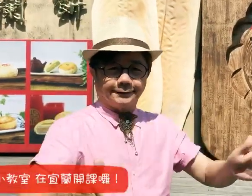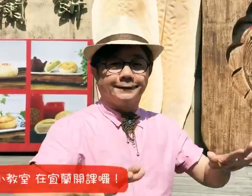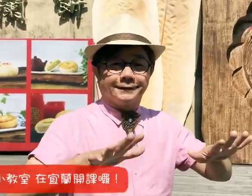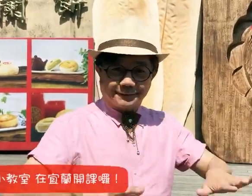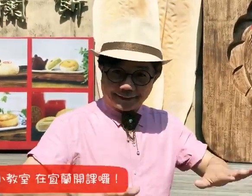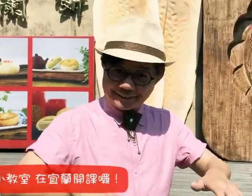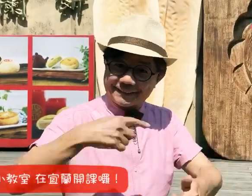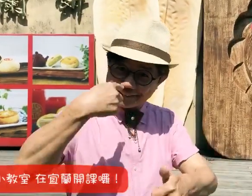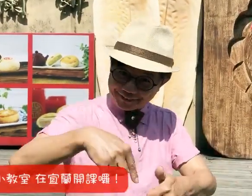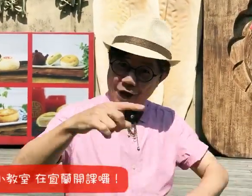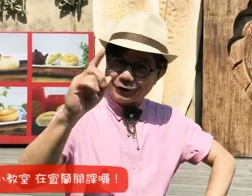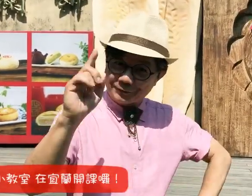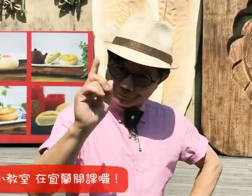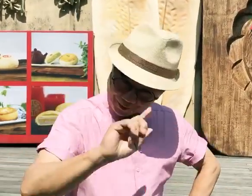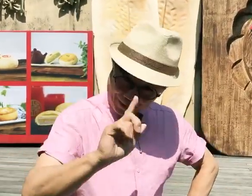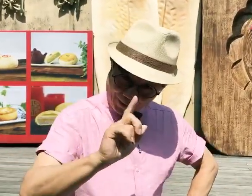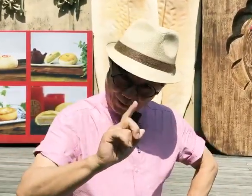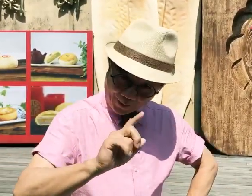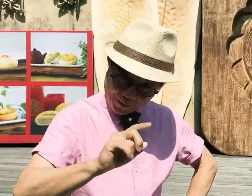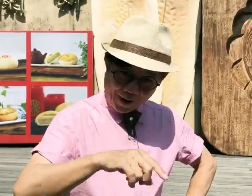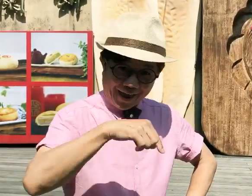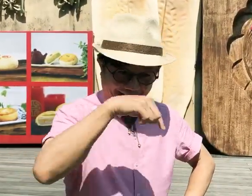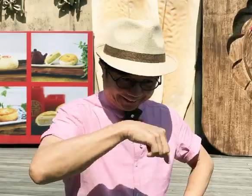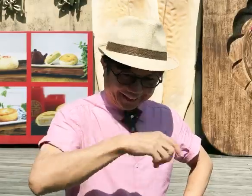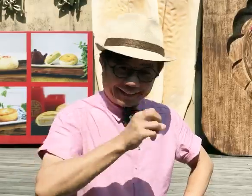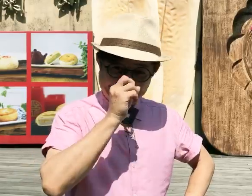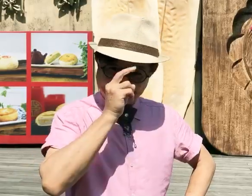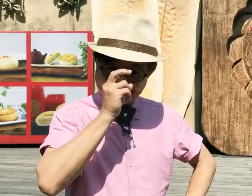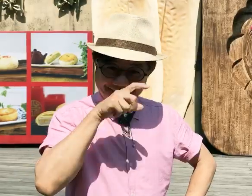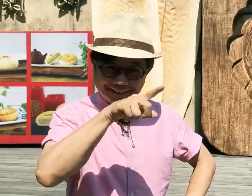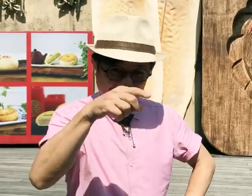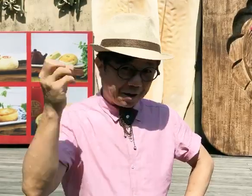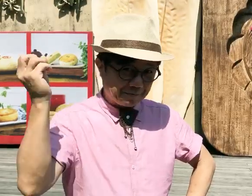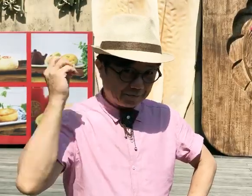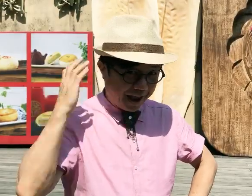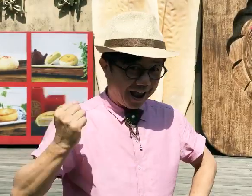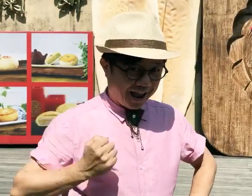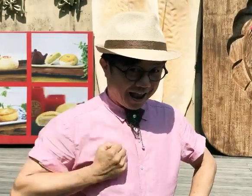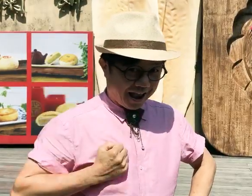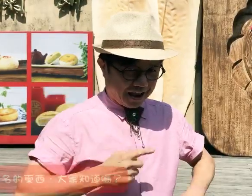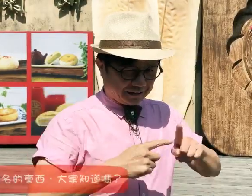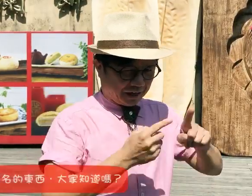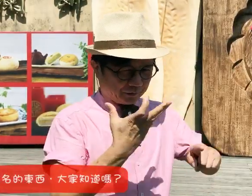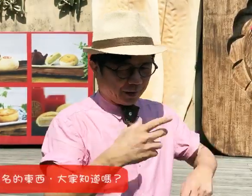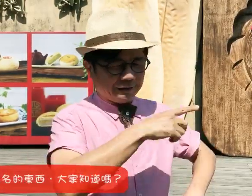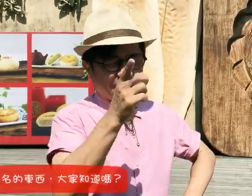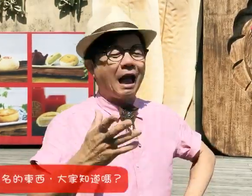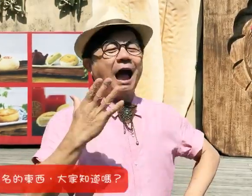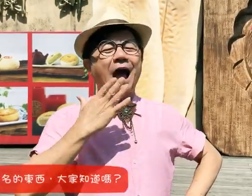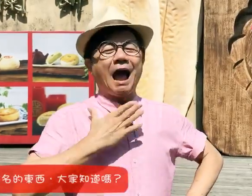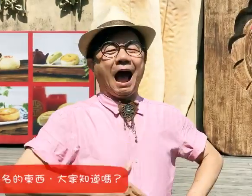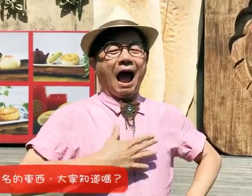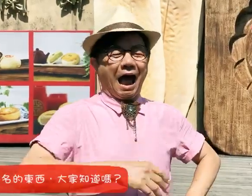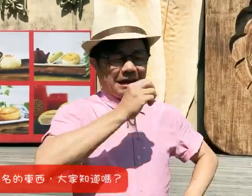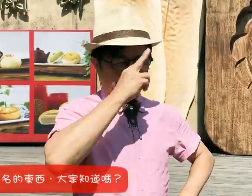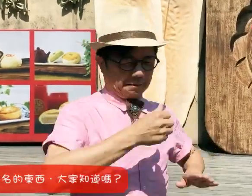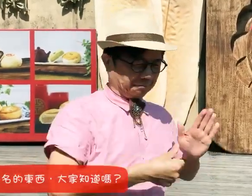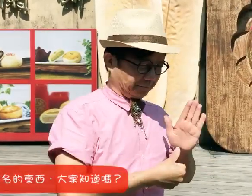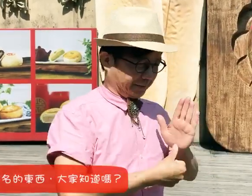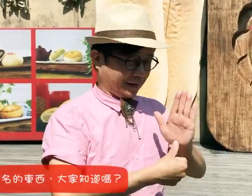手语教室今天要教大家什么呢？这里是宜兰，大家有没有听？很多人都知道宜